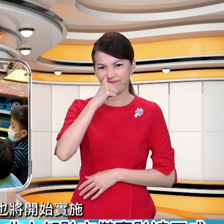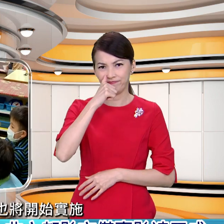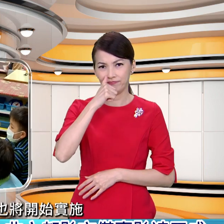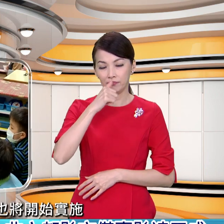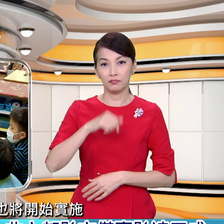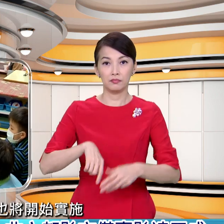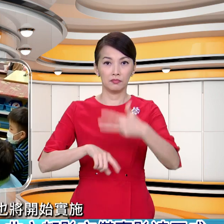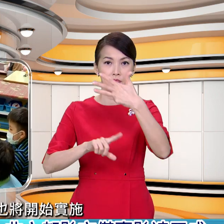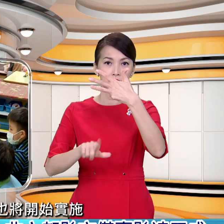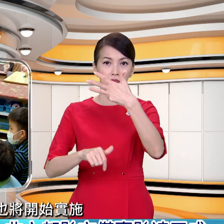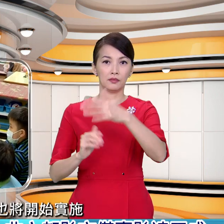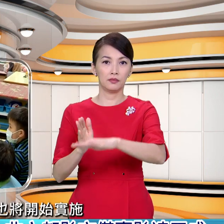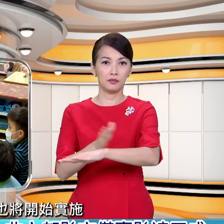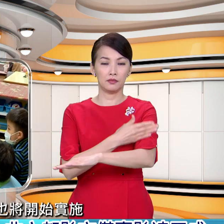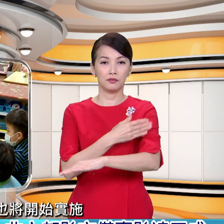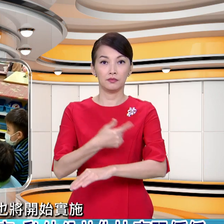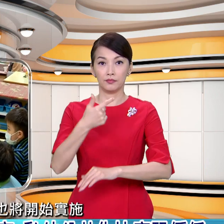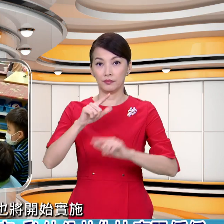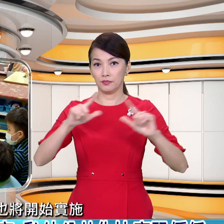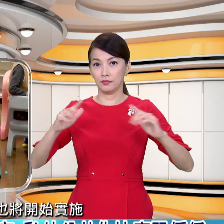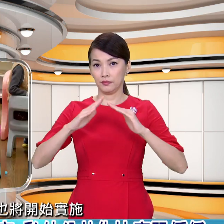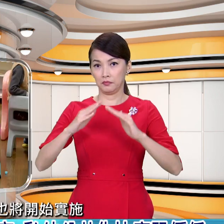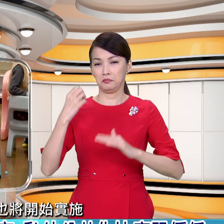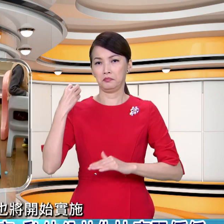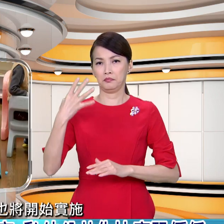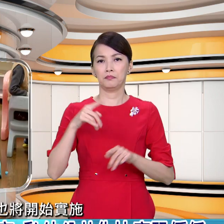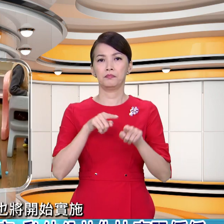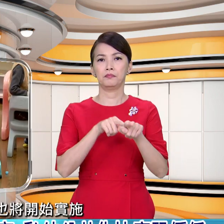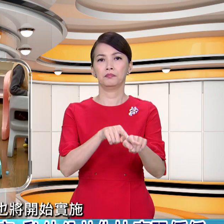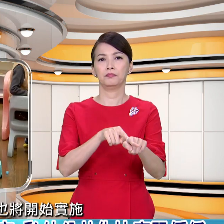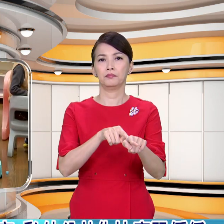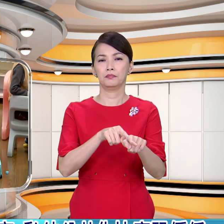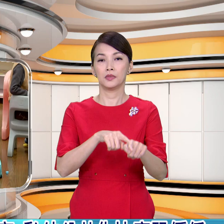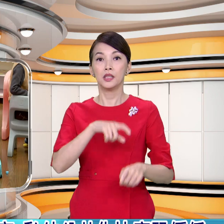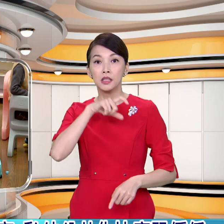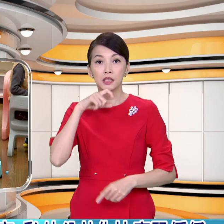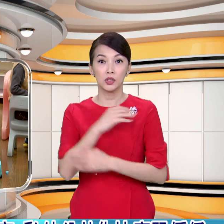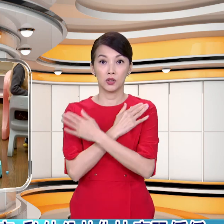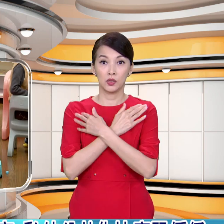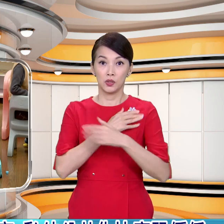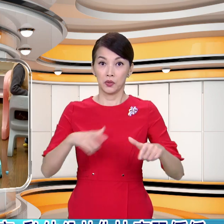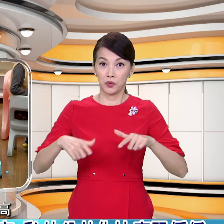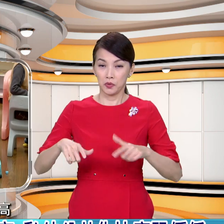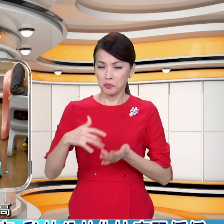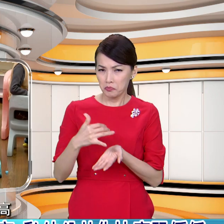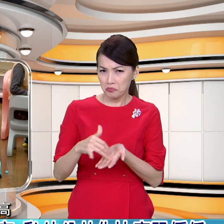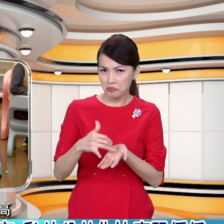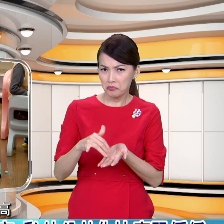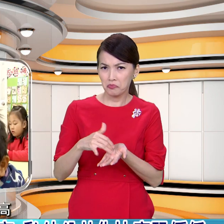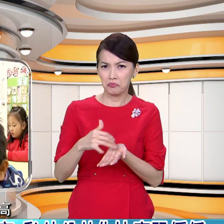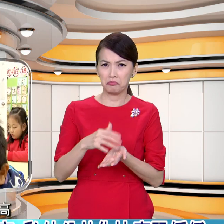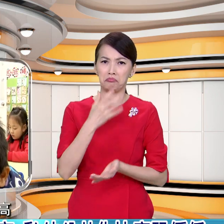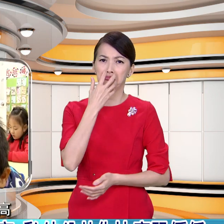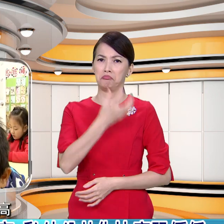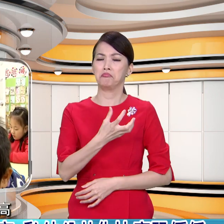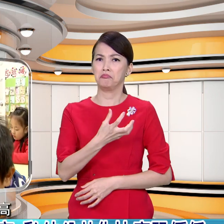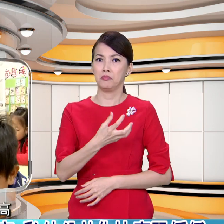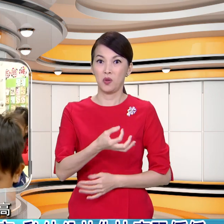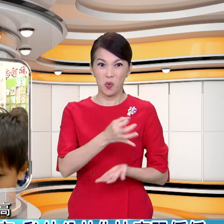月起，六都也将开始实施。有业者看衰，因为经营成本更高，